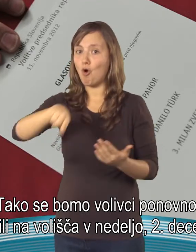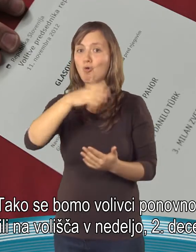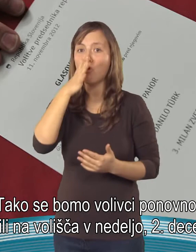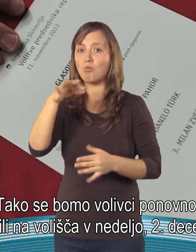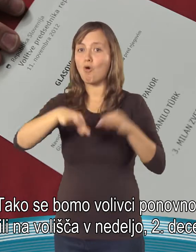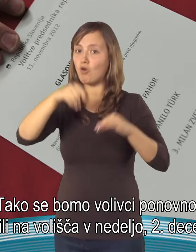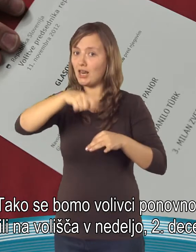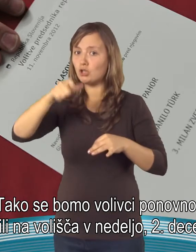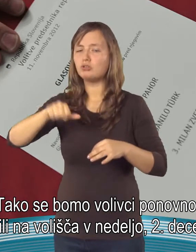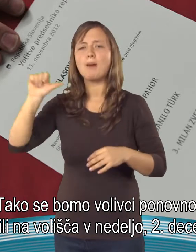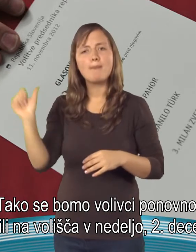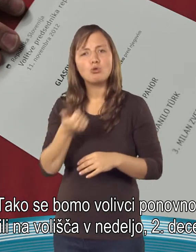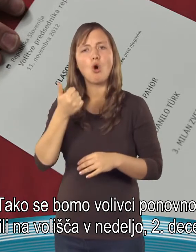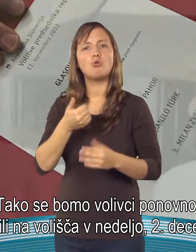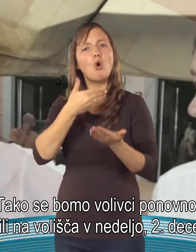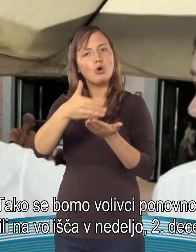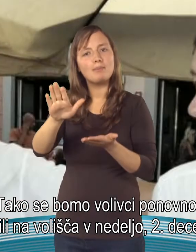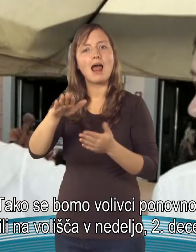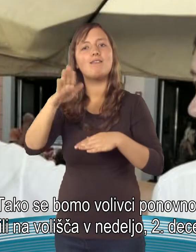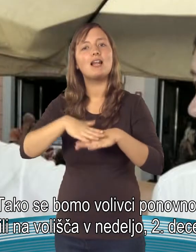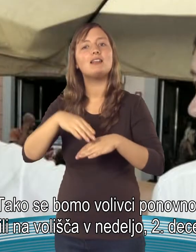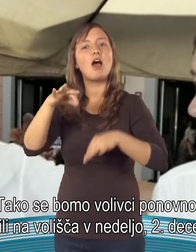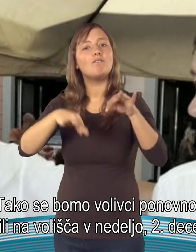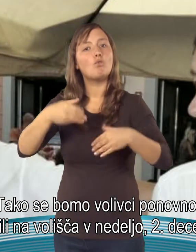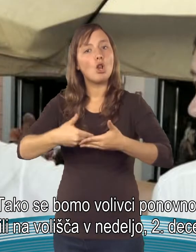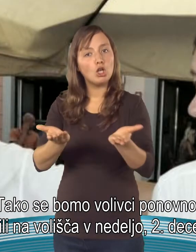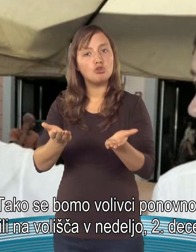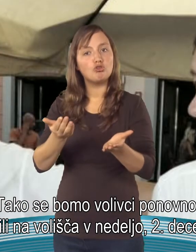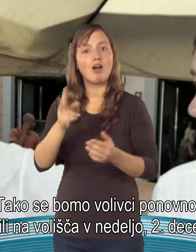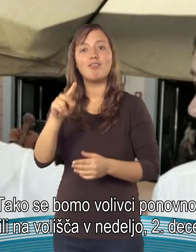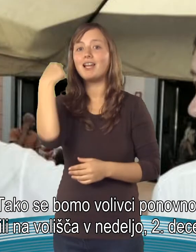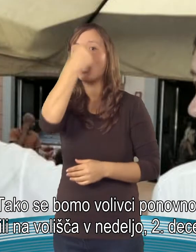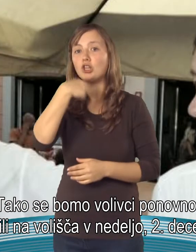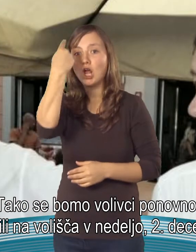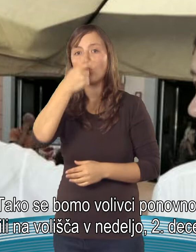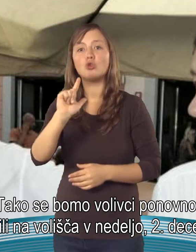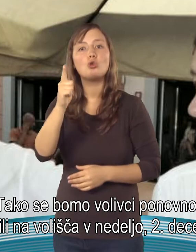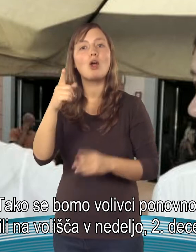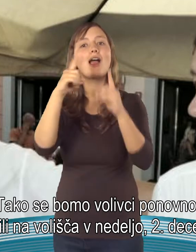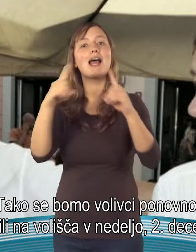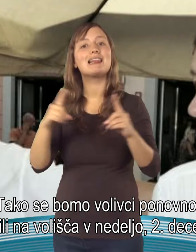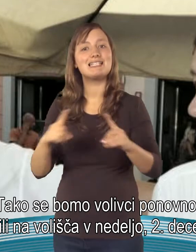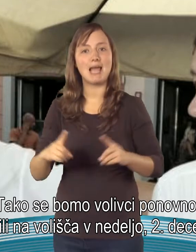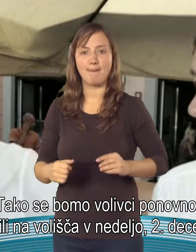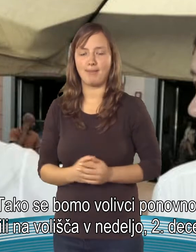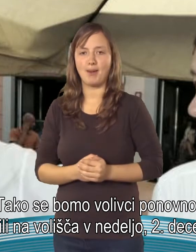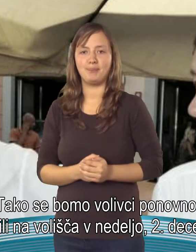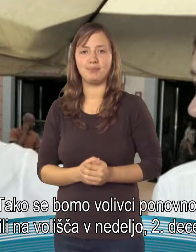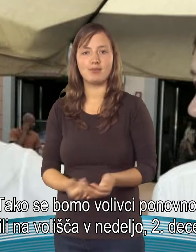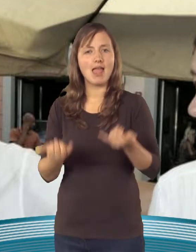Tako se bomo volivci ponovno odpravili na volišča v nedeljo 2. decembra.